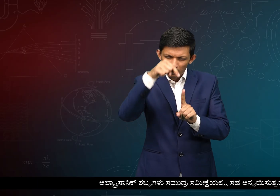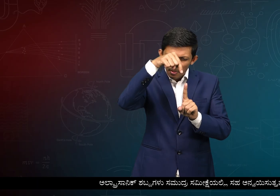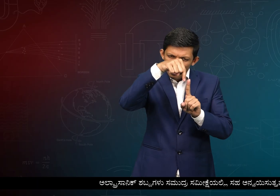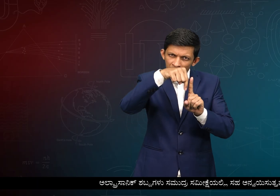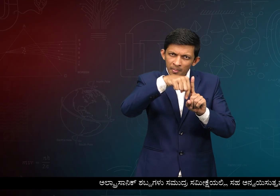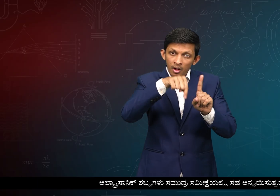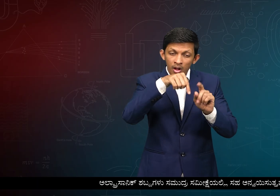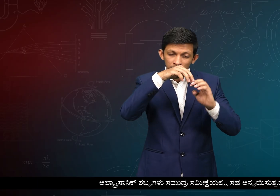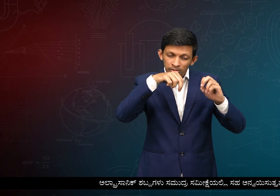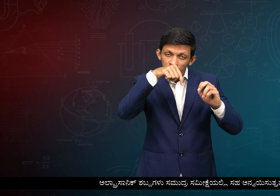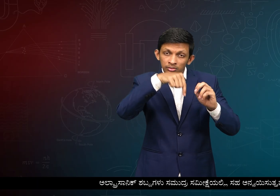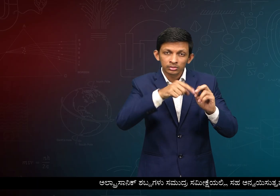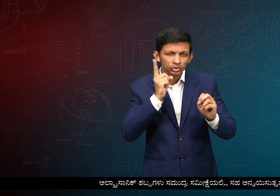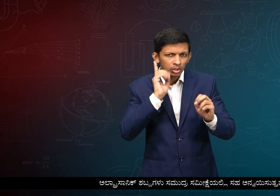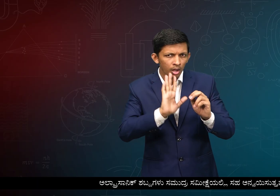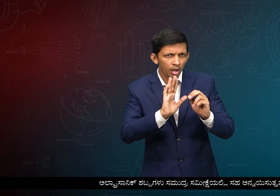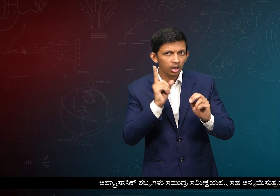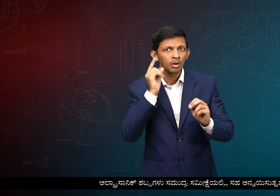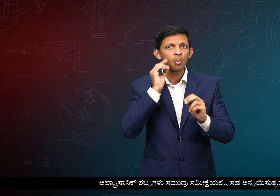ಸಮೀಕ್ಷೆಯಲ್ಲಿ ಸಹ ಅನ್ವಯಿಸುತ್ತದೆ.